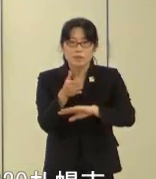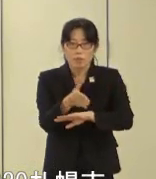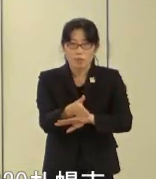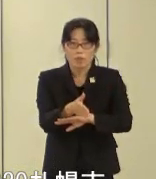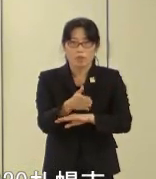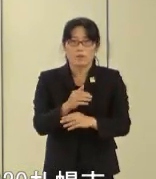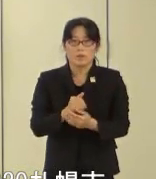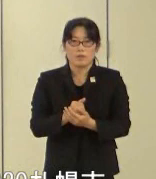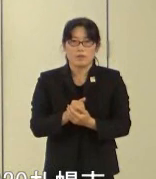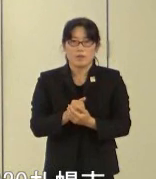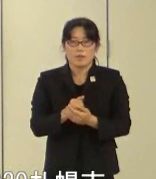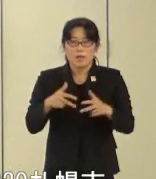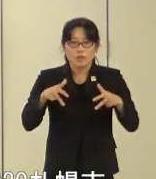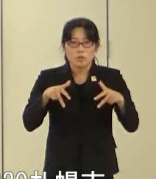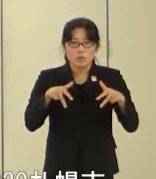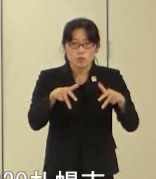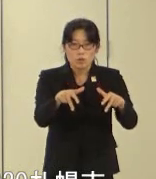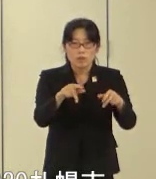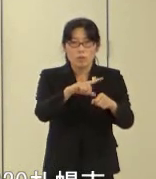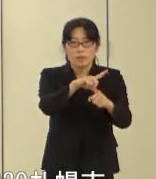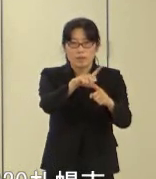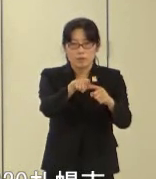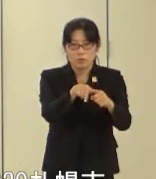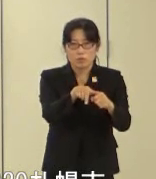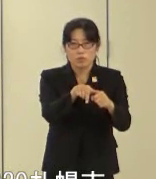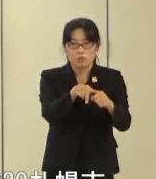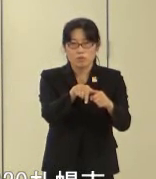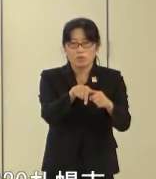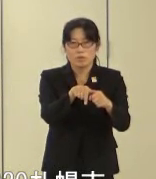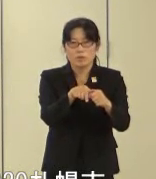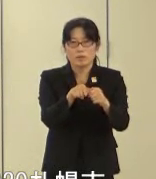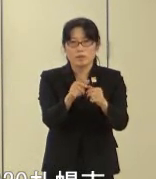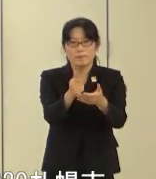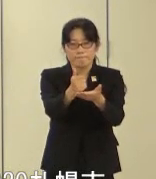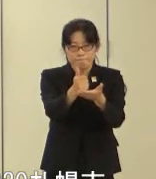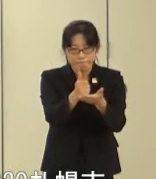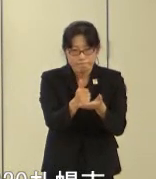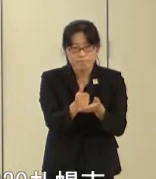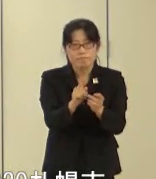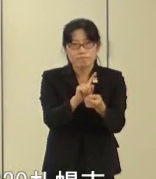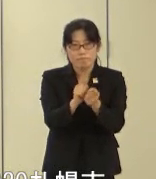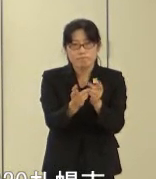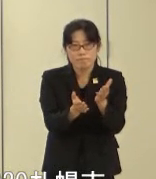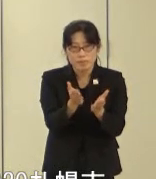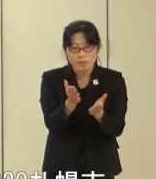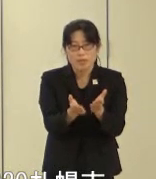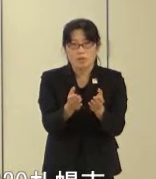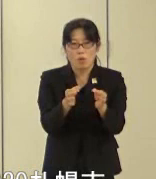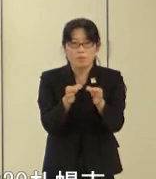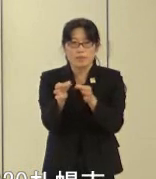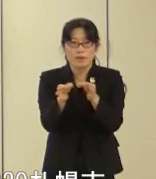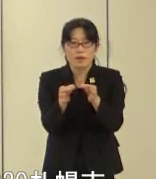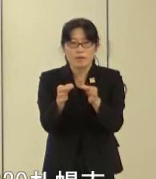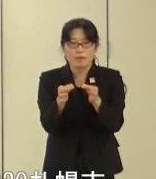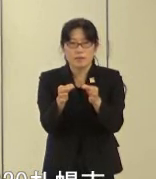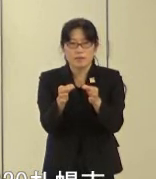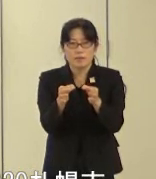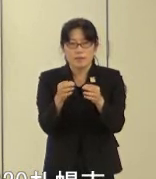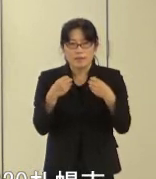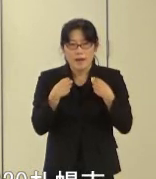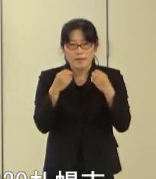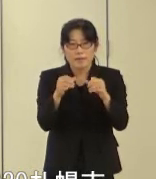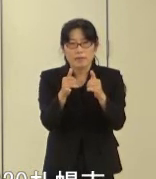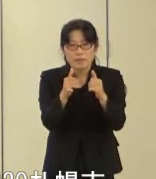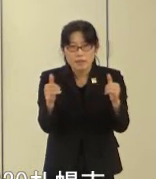くすすきの地区におけます、右折接待を伴う飲食店に多く感染者